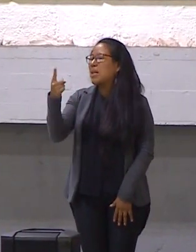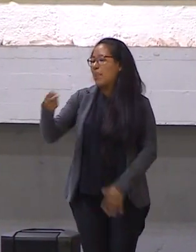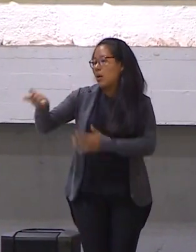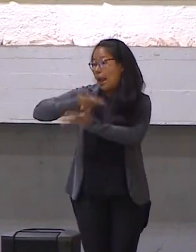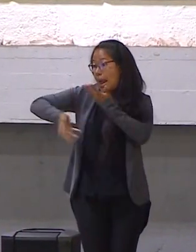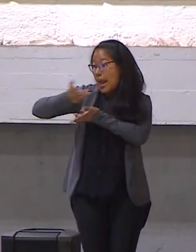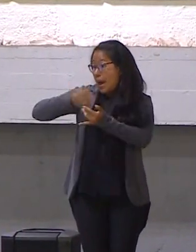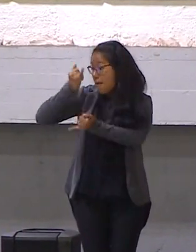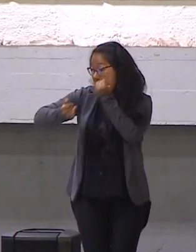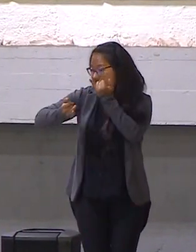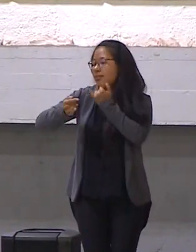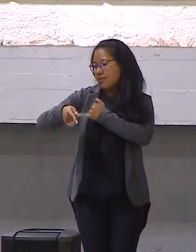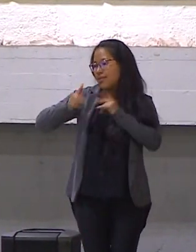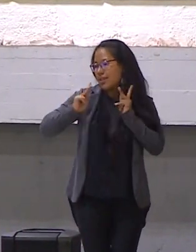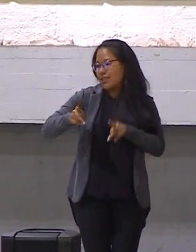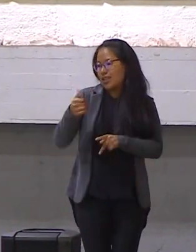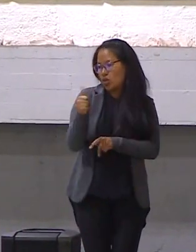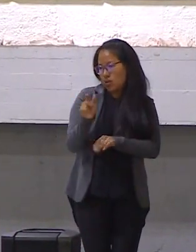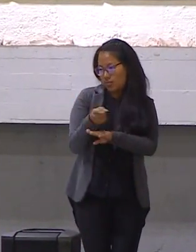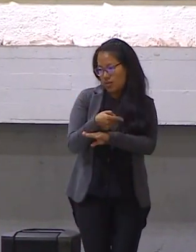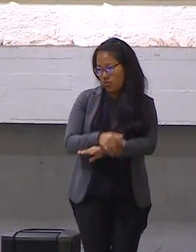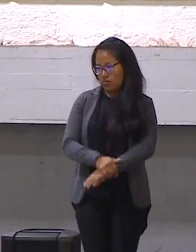olímpico colombiano